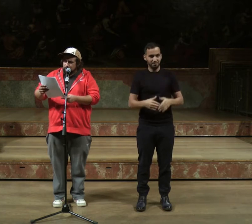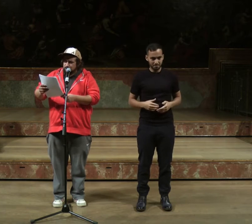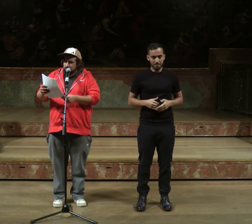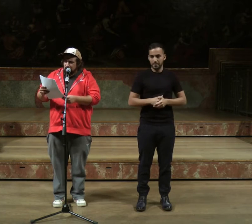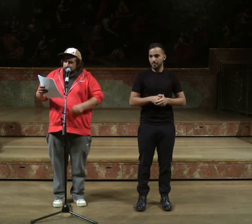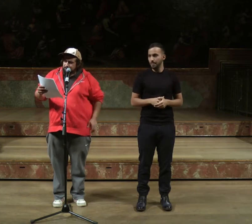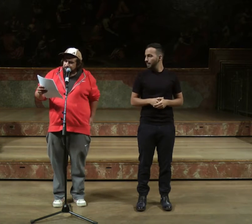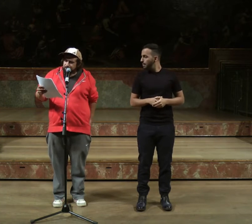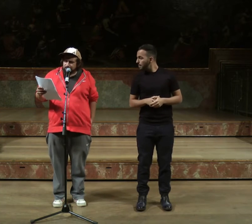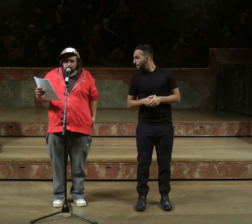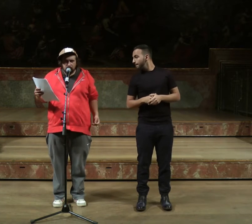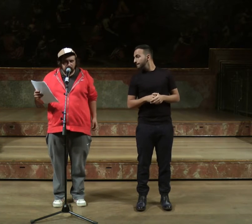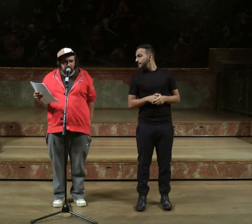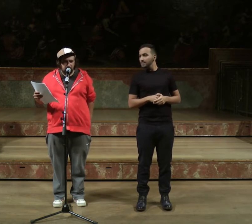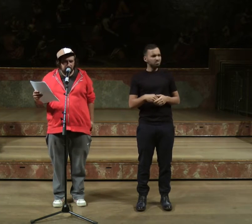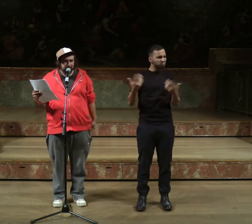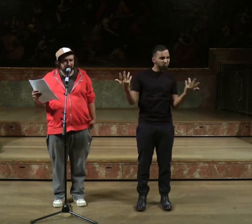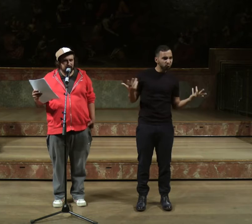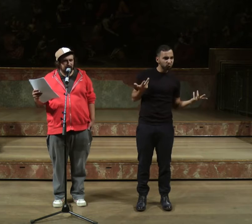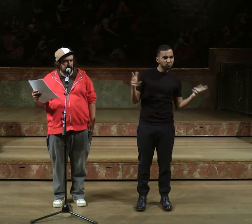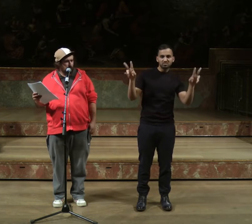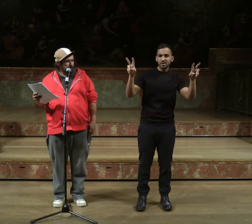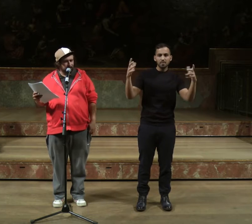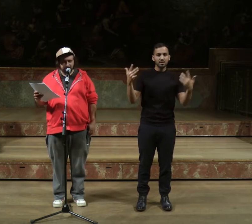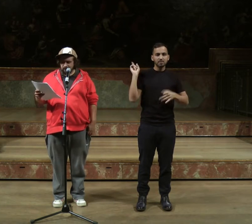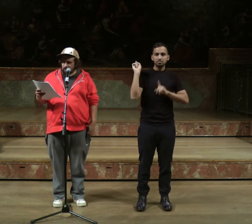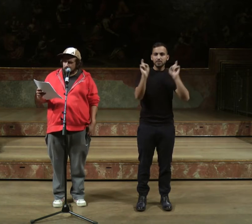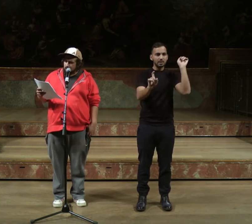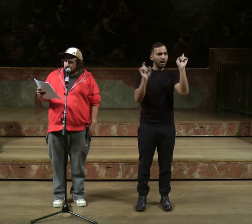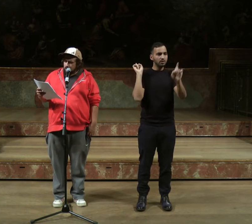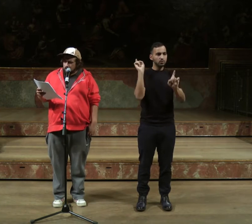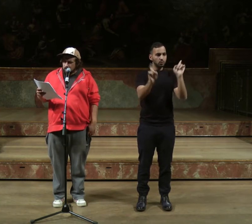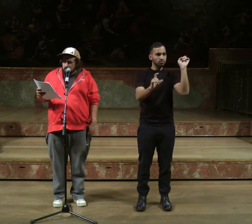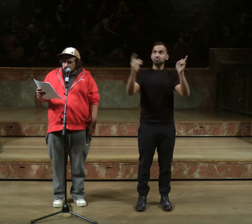verhaften, und zwar das Thema Migration.